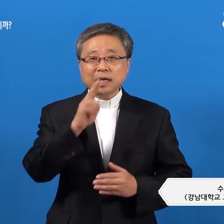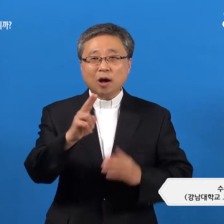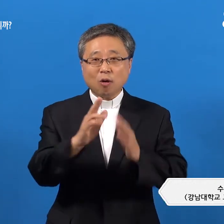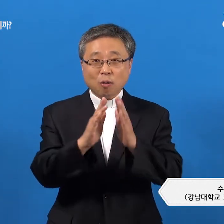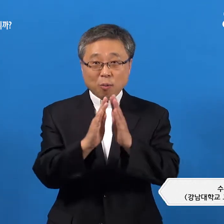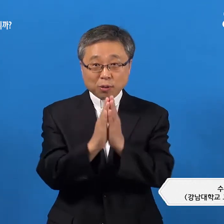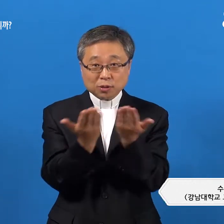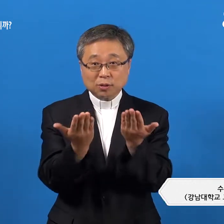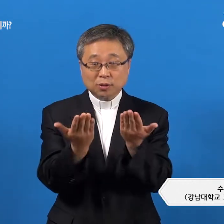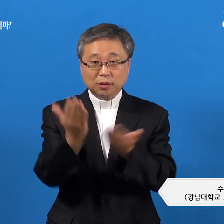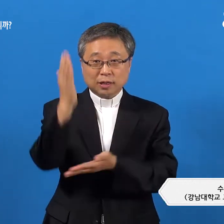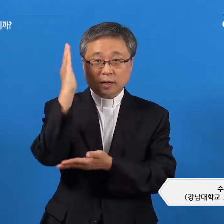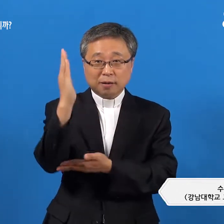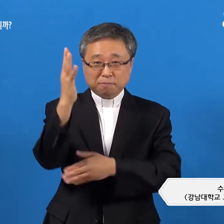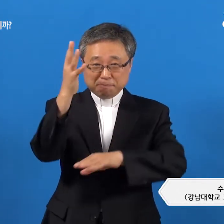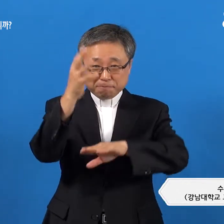야고보서를 강의하는 마지막 시간입니다.